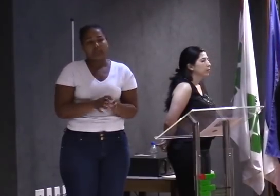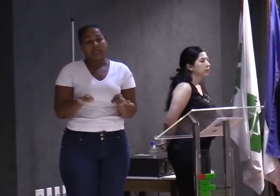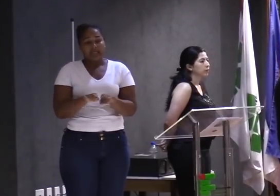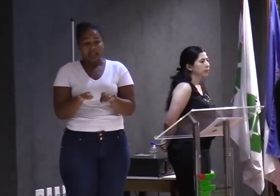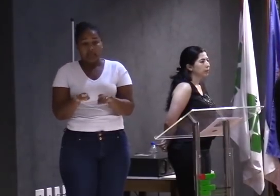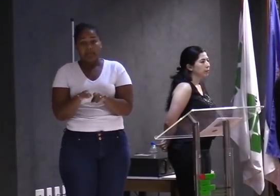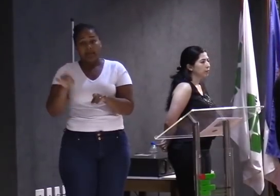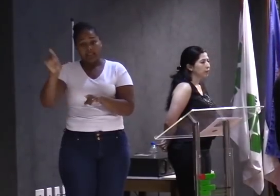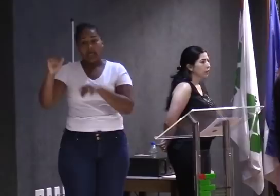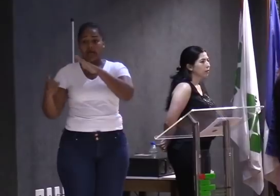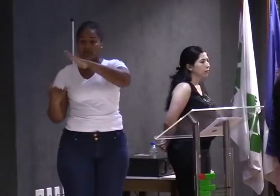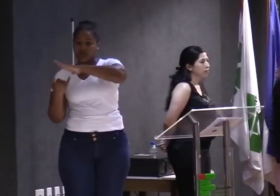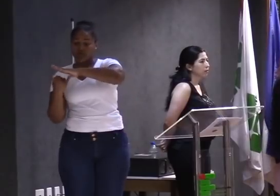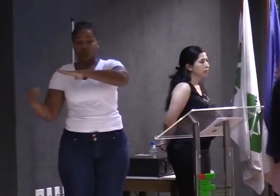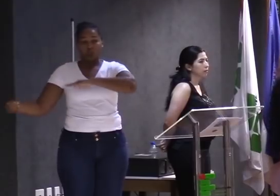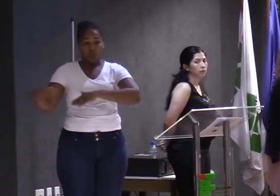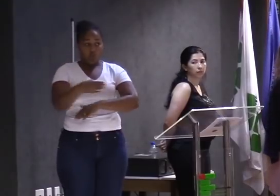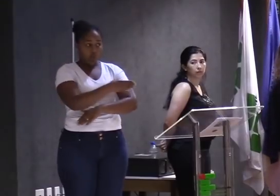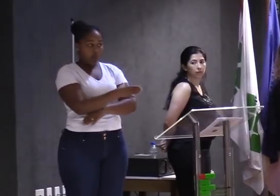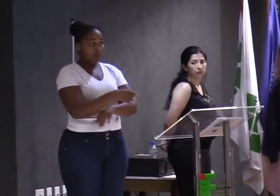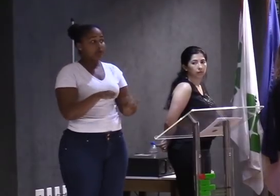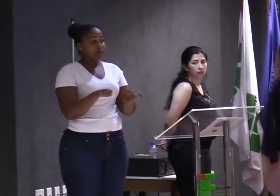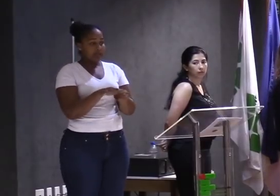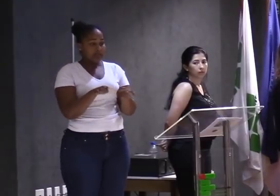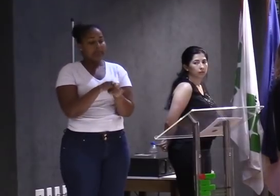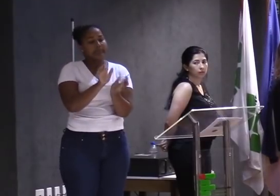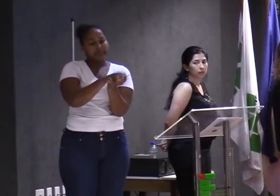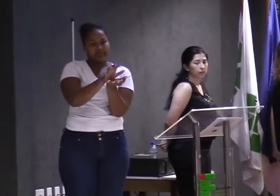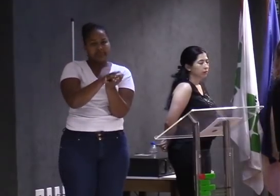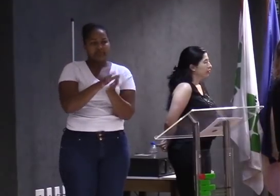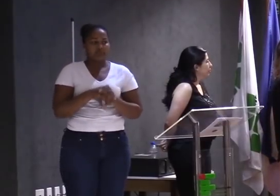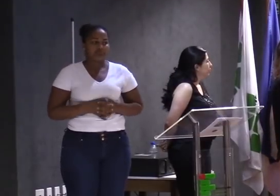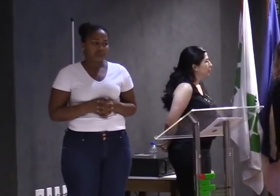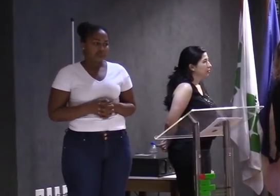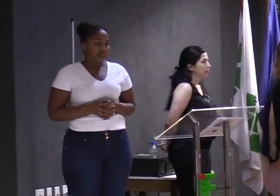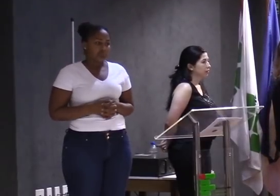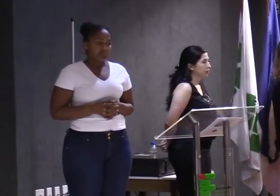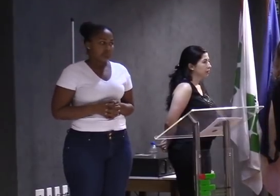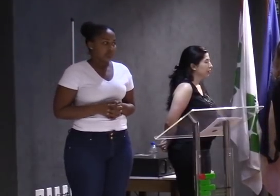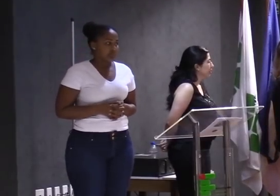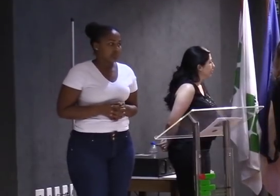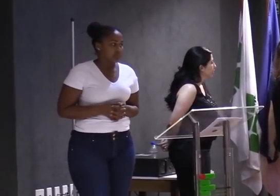provisória, que é também do IFPE. Tá? Desculpa aí. Então,